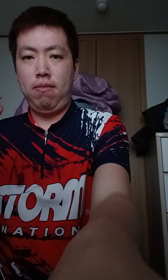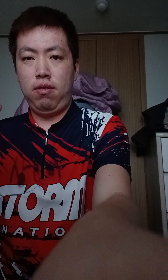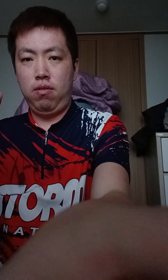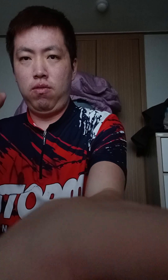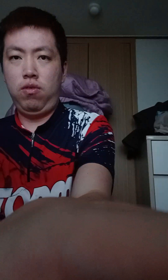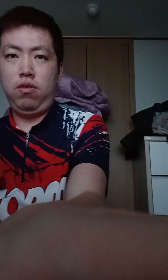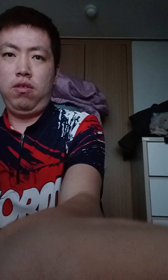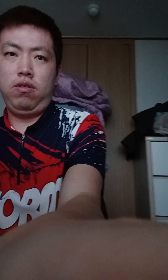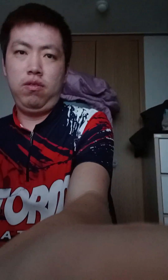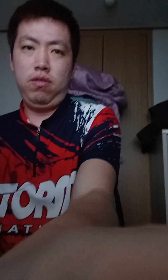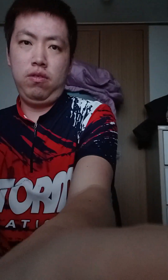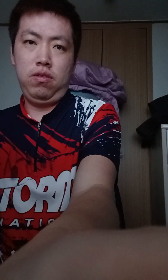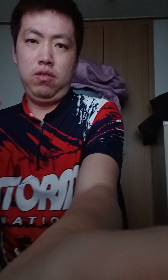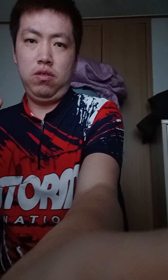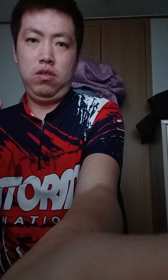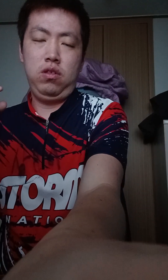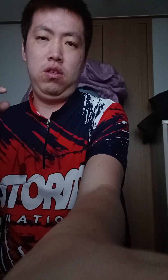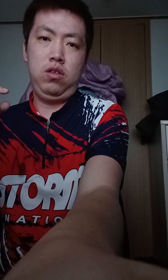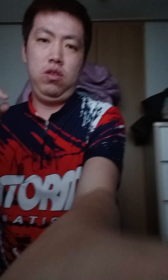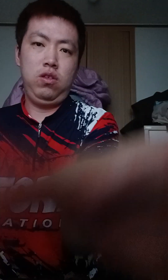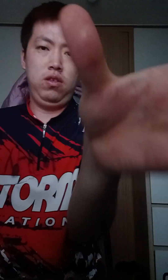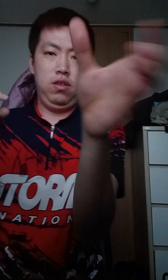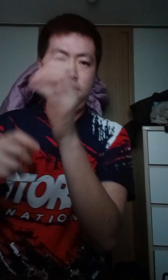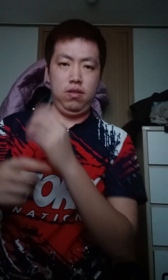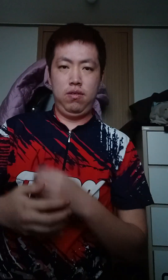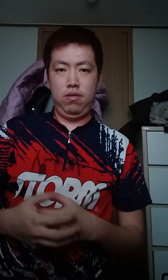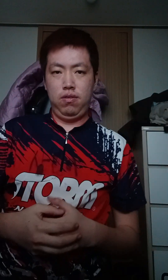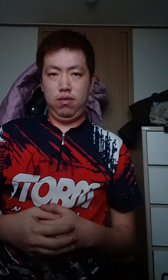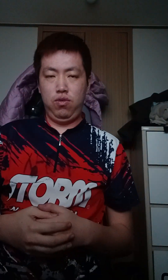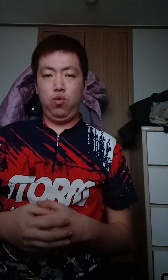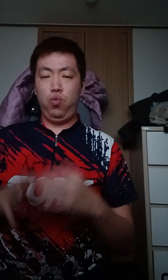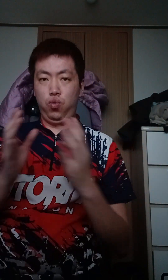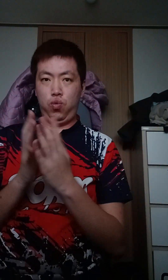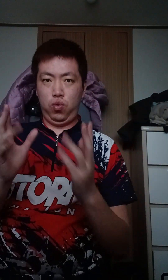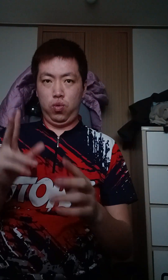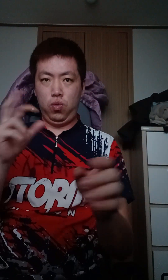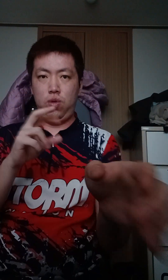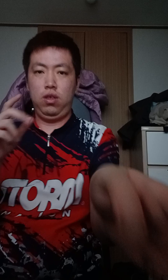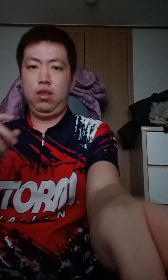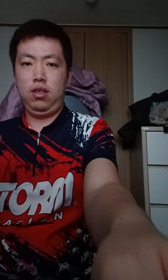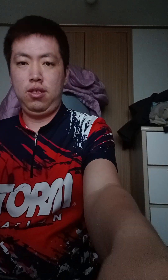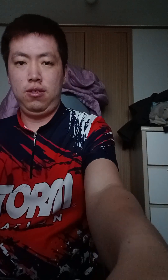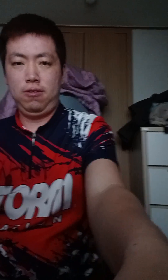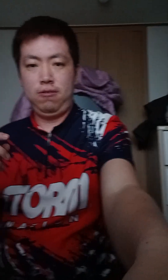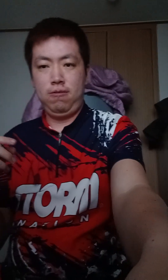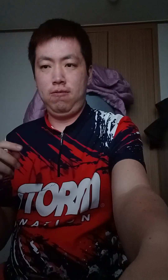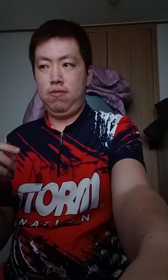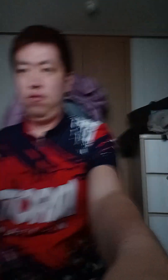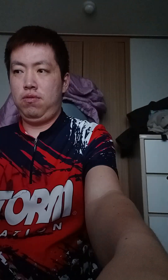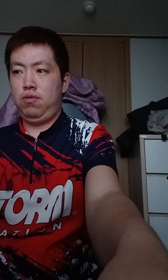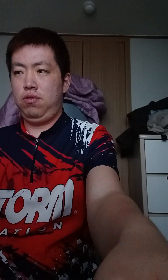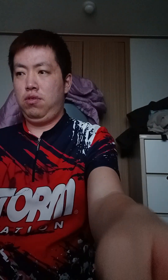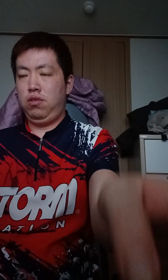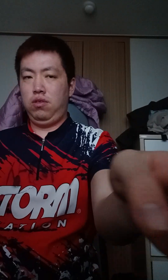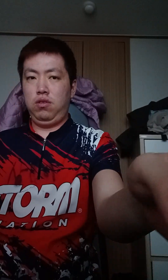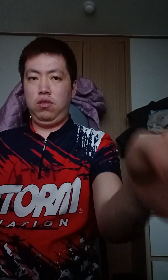본격 시행됐지만 사고는 끊이지 않고 있습니다. 지난해 3월 경기도 광주에서 4살 아이가 어린이집 바로